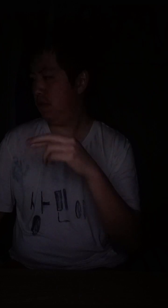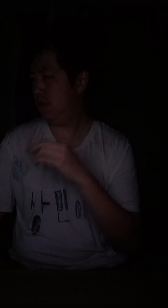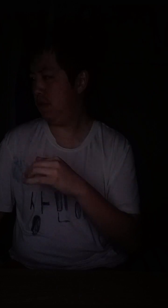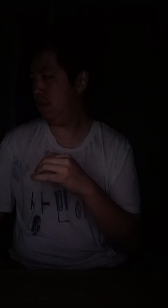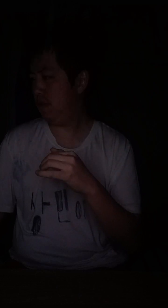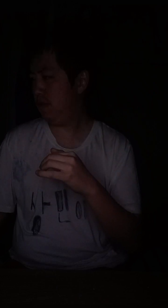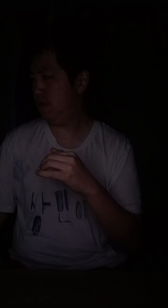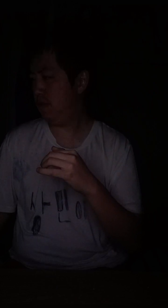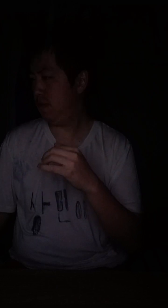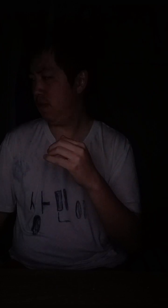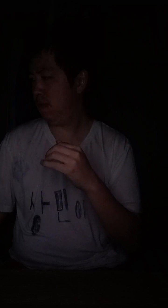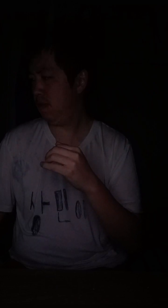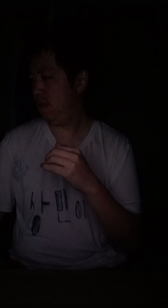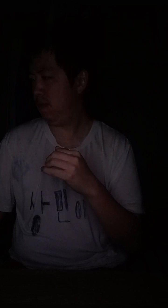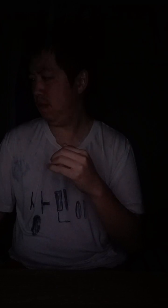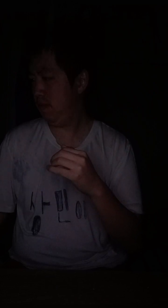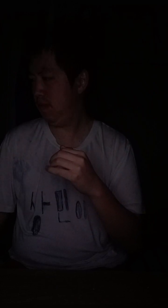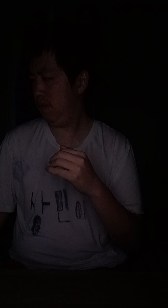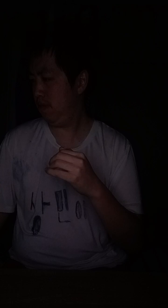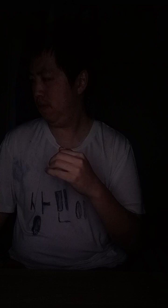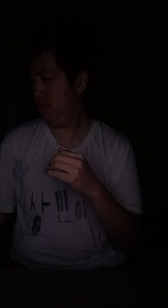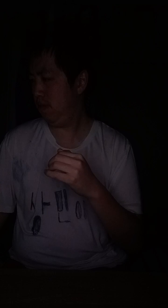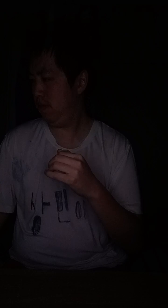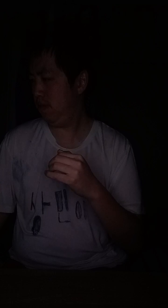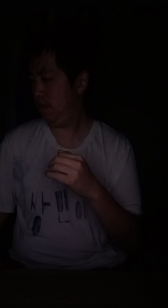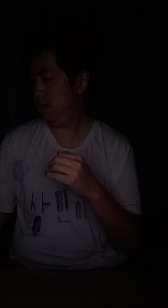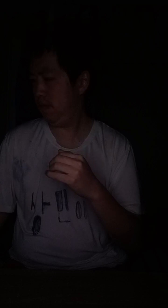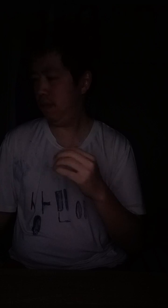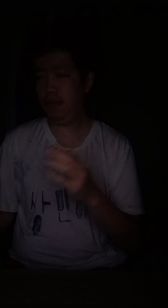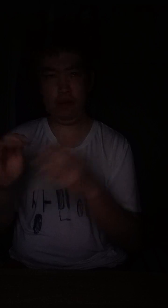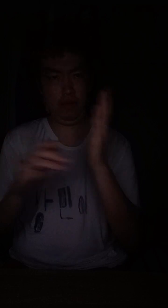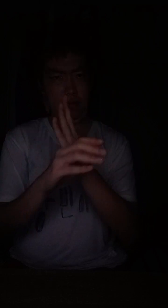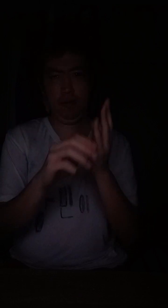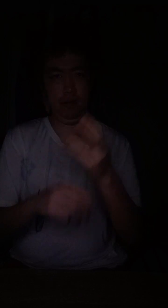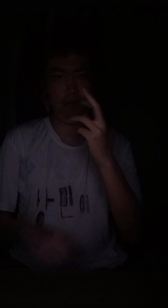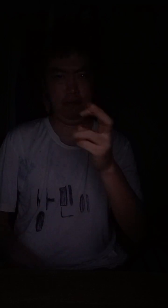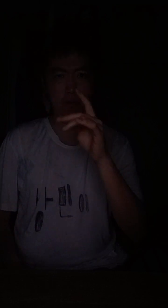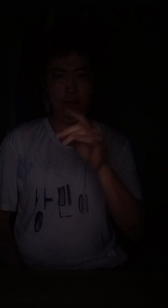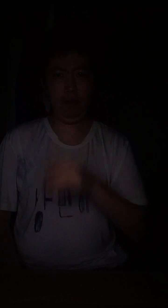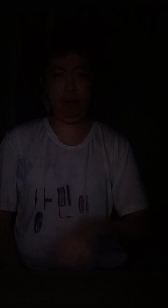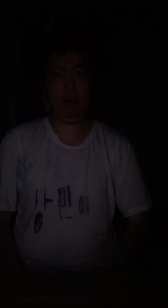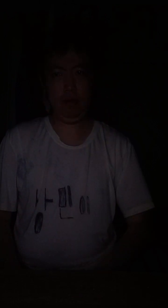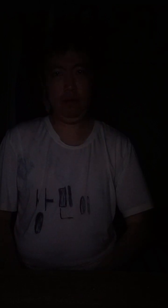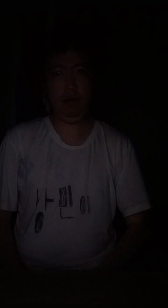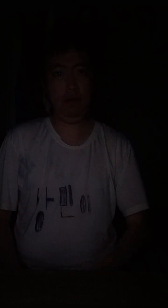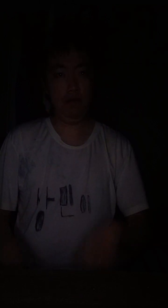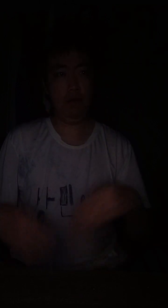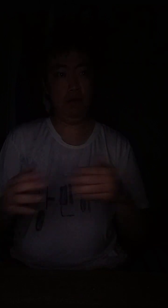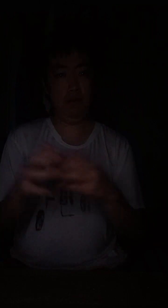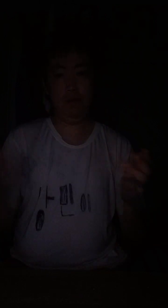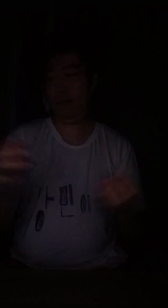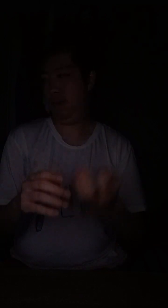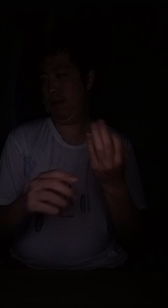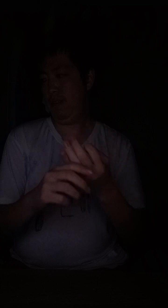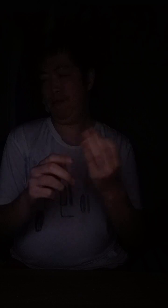결정이 잘못된 거라며 박 후보자 추천 결정은 문제 없다고 반박했습니다. 애초에 2인 체제는 민주당의 상습